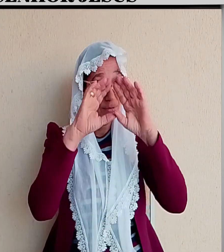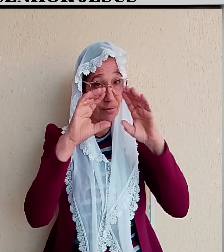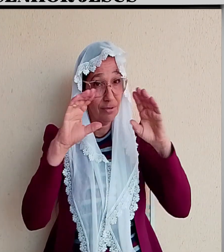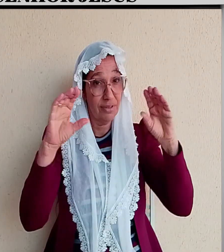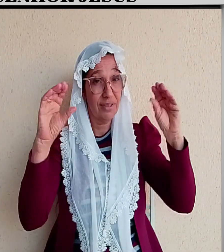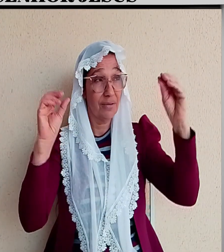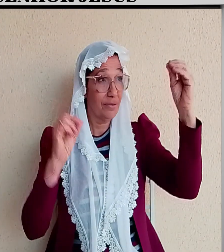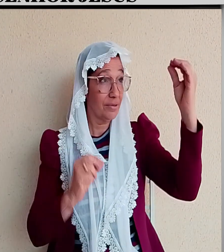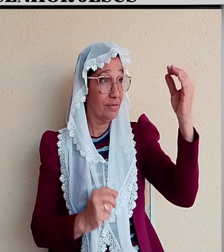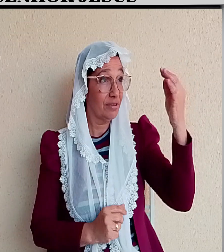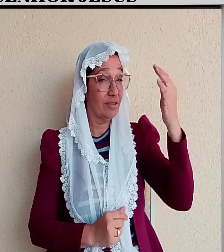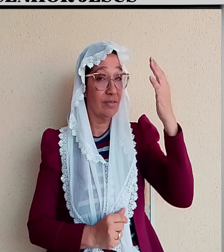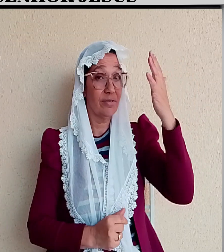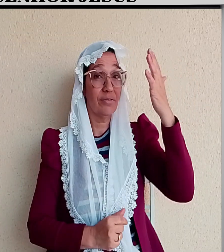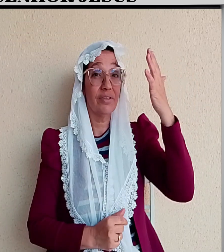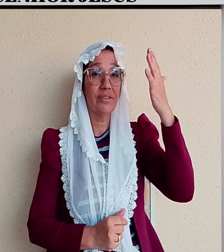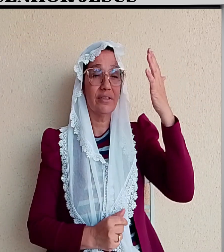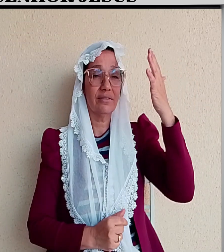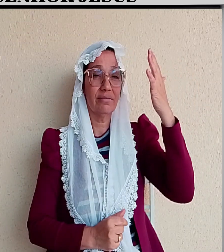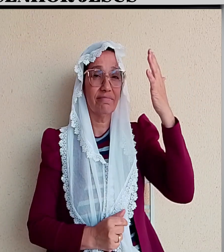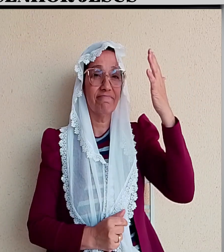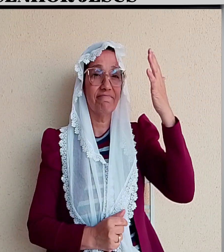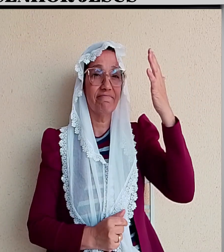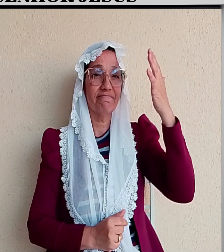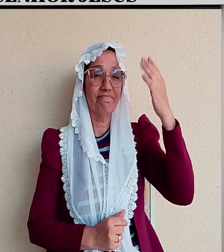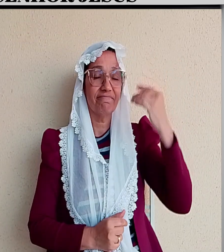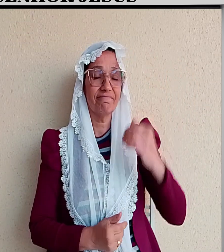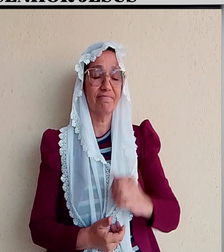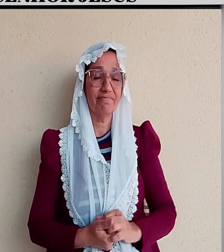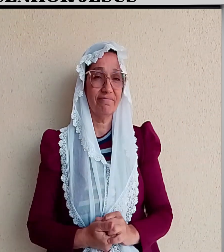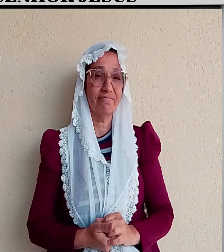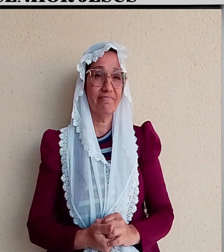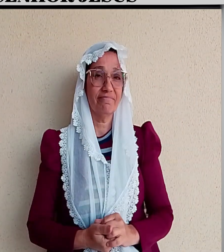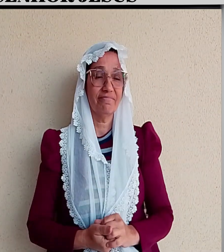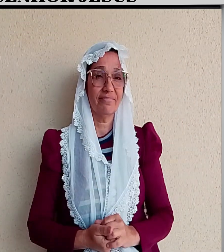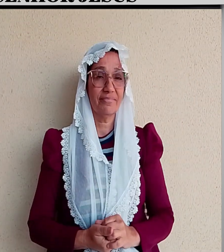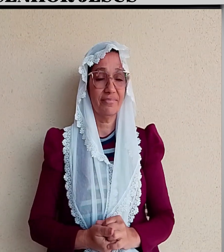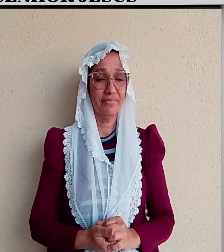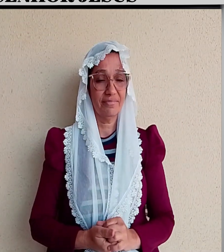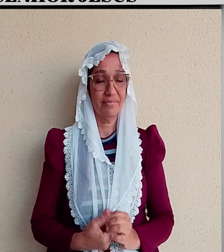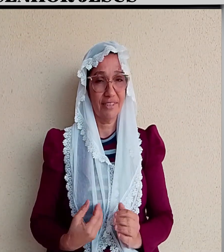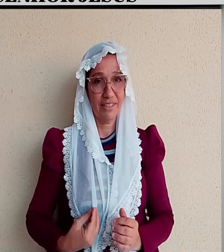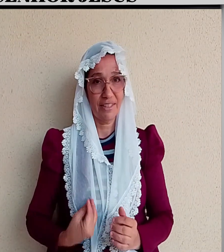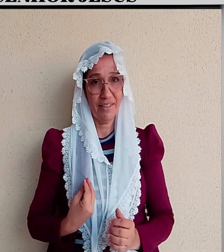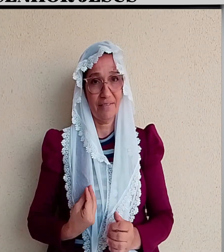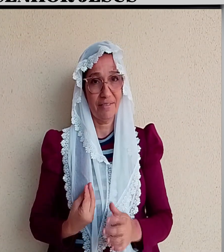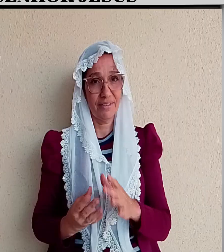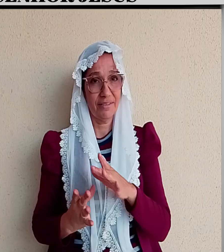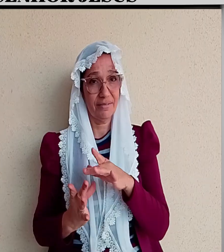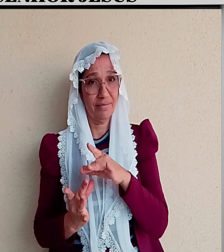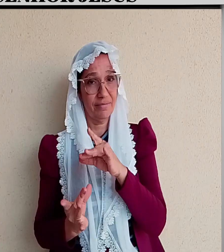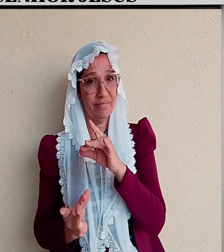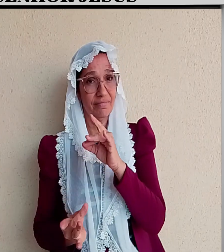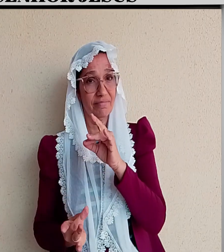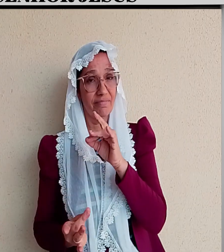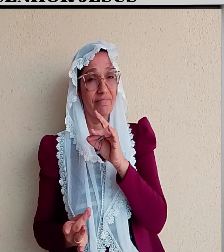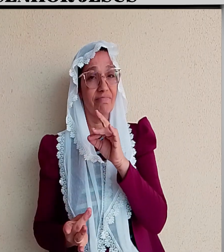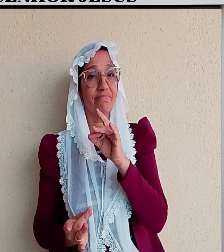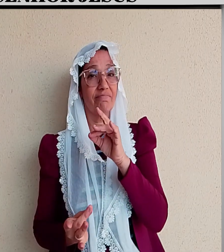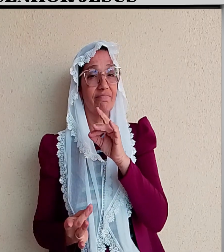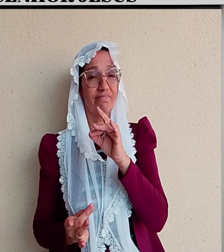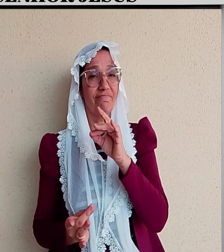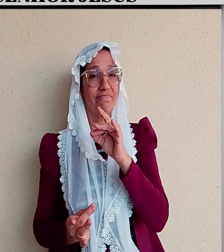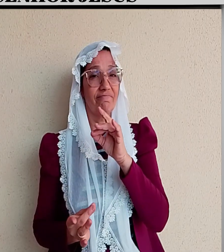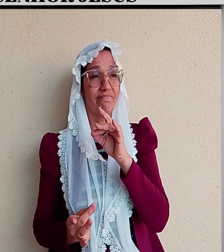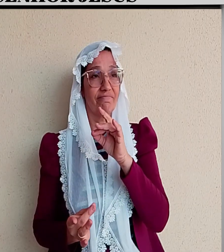nova estrutura. Aleluia. Teu alimento vai ser outro. Aleluia. Não temas não. Glória a Jesus. Sabe por que o inferno